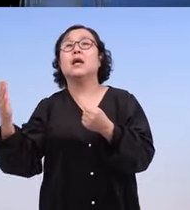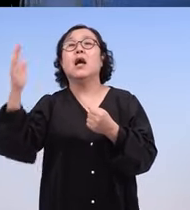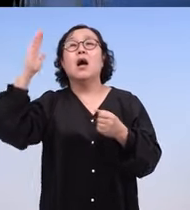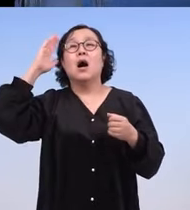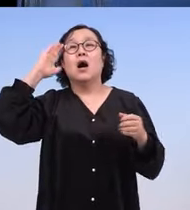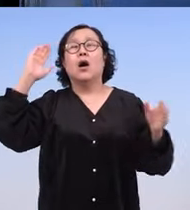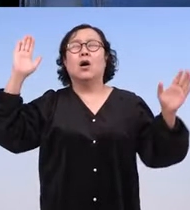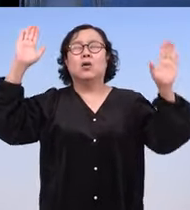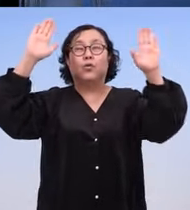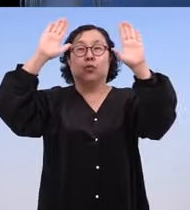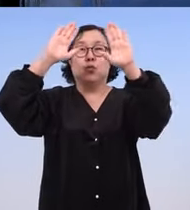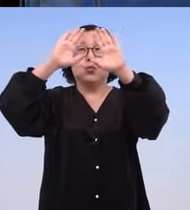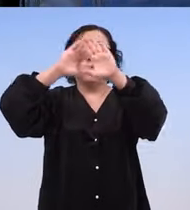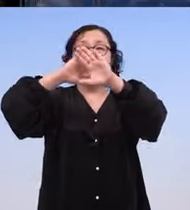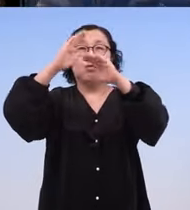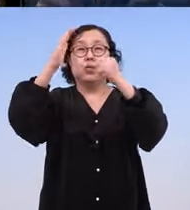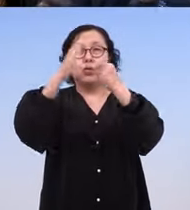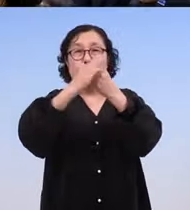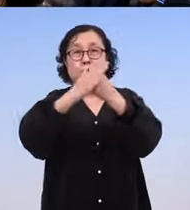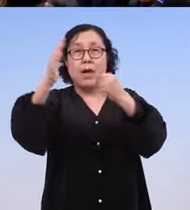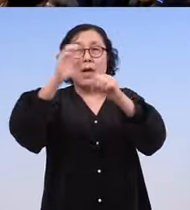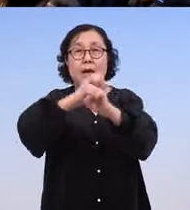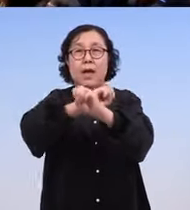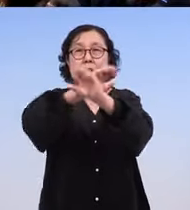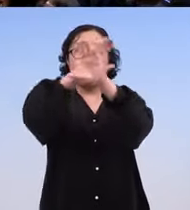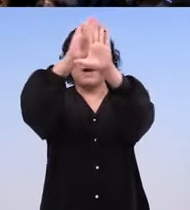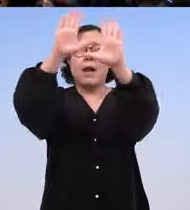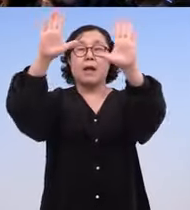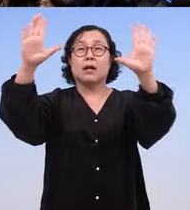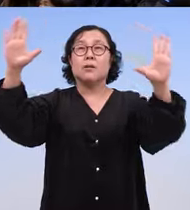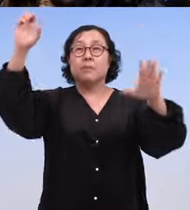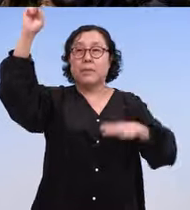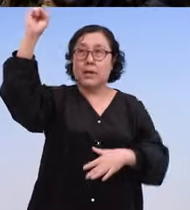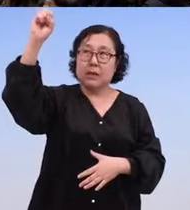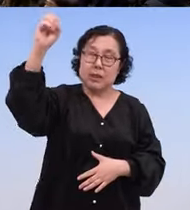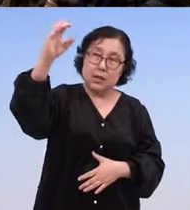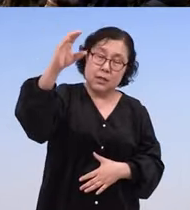우리가 낙심할 때 어두움의 밝은 빛을 비춰주시고